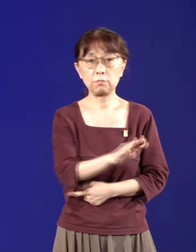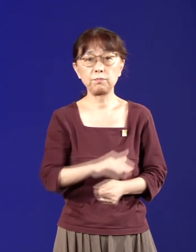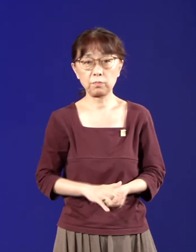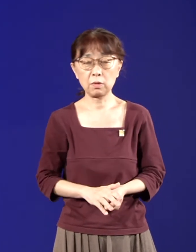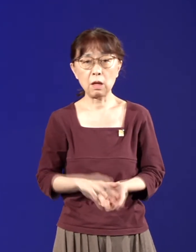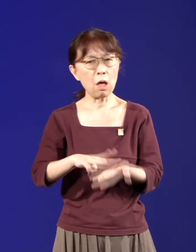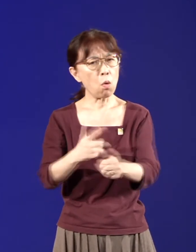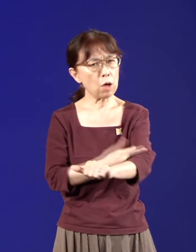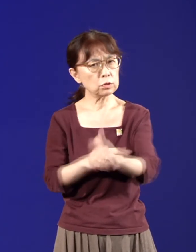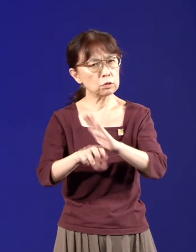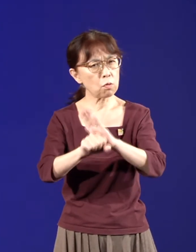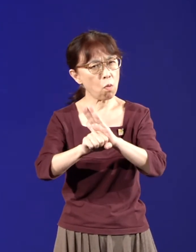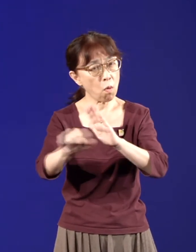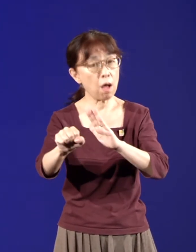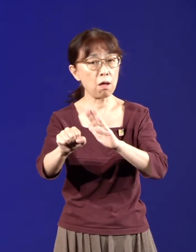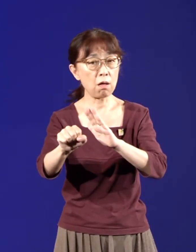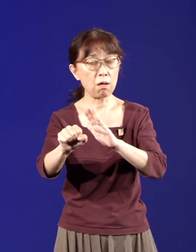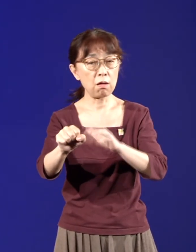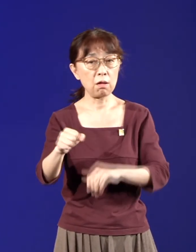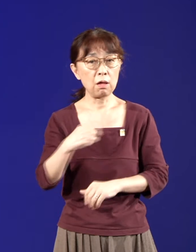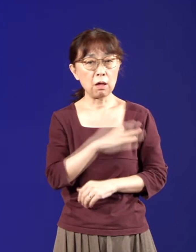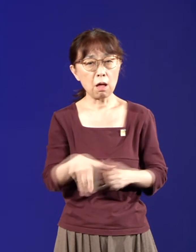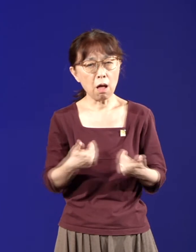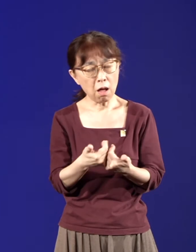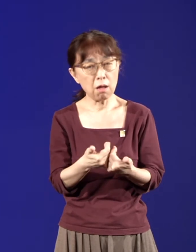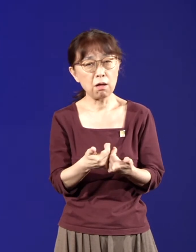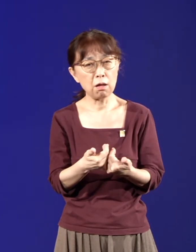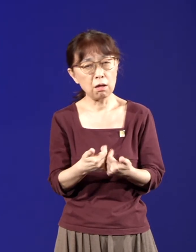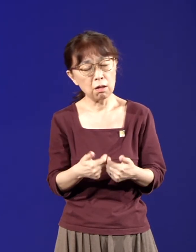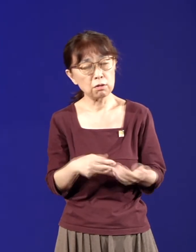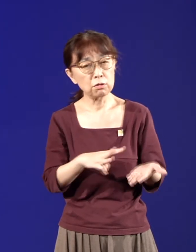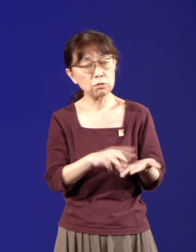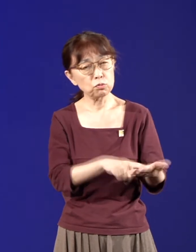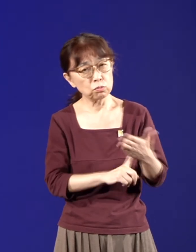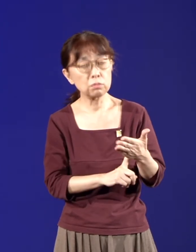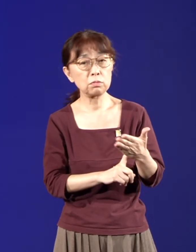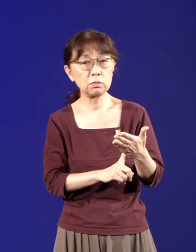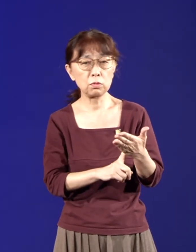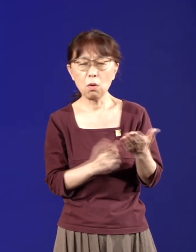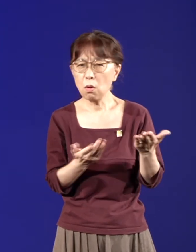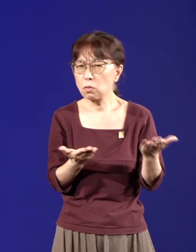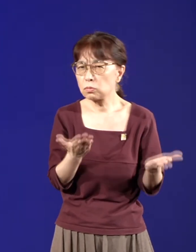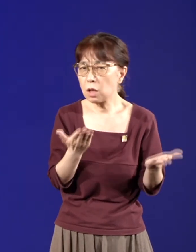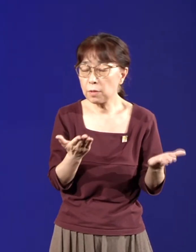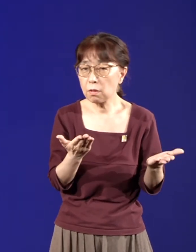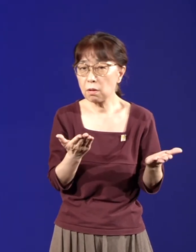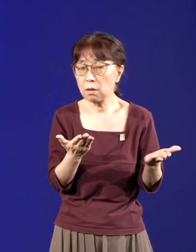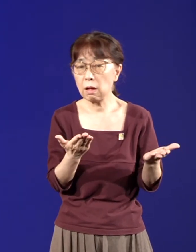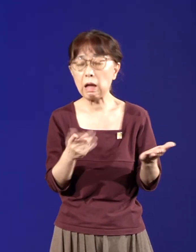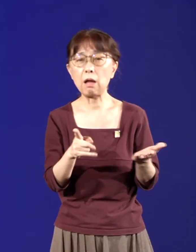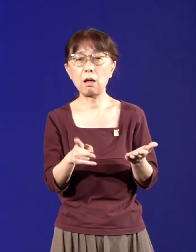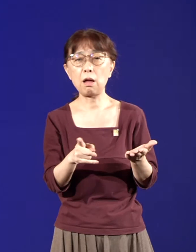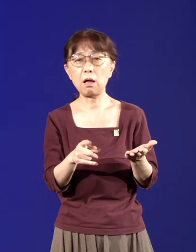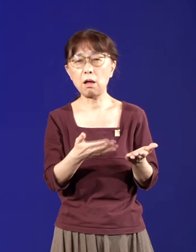果ということと、副反応との比較ということを考えた場合にですね、重症化するリ